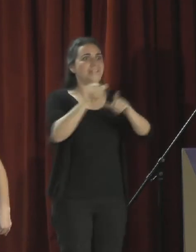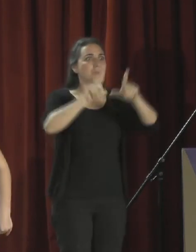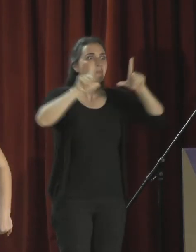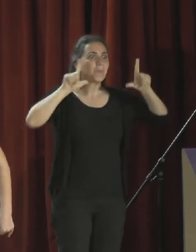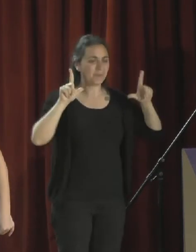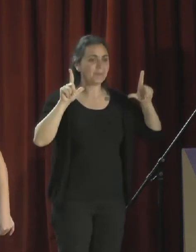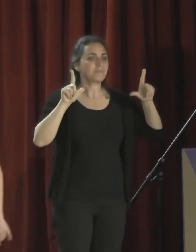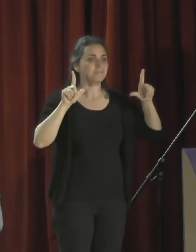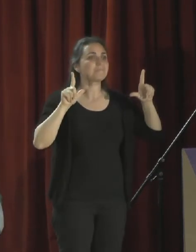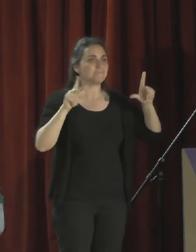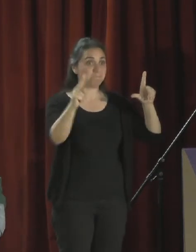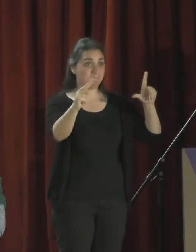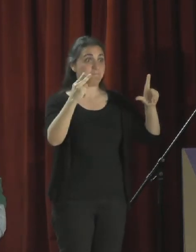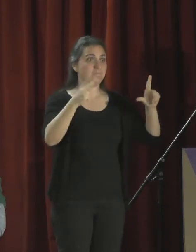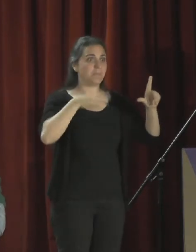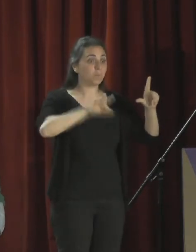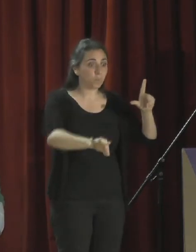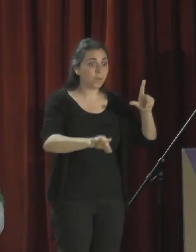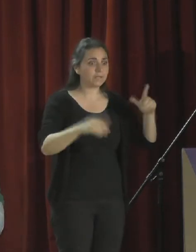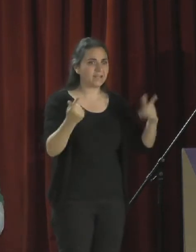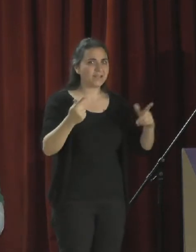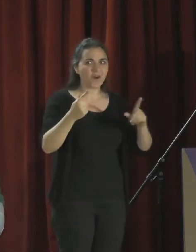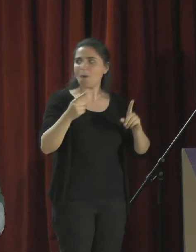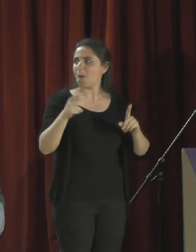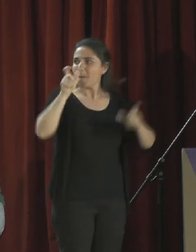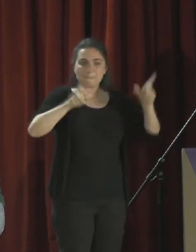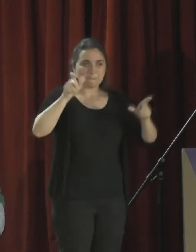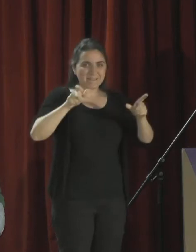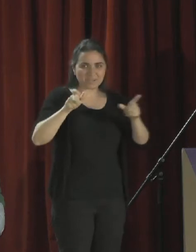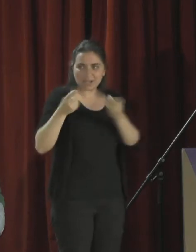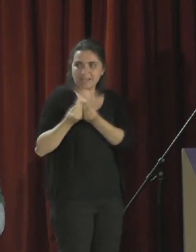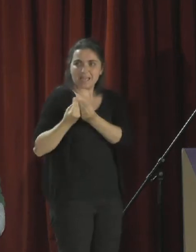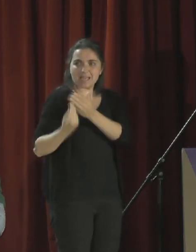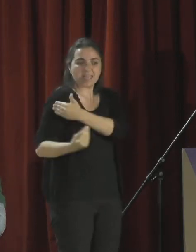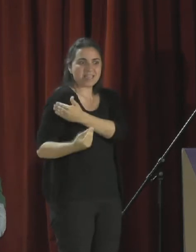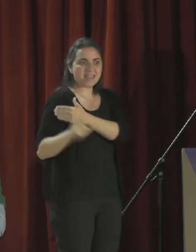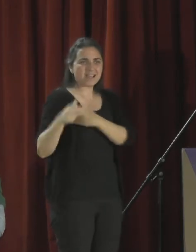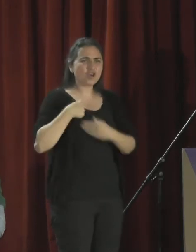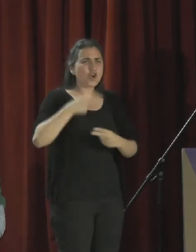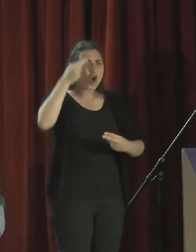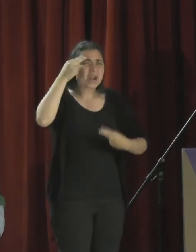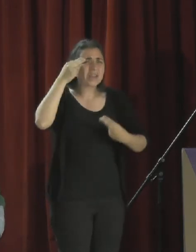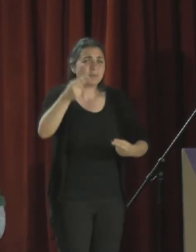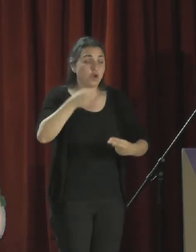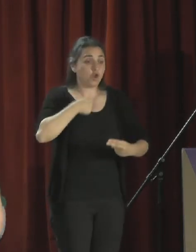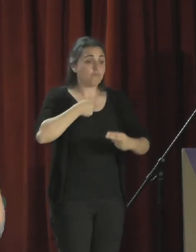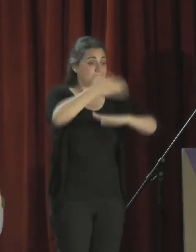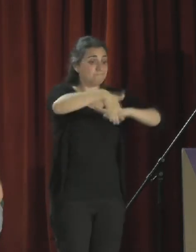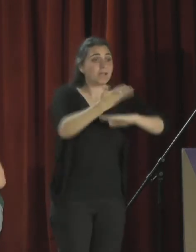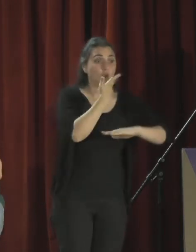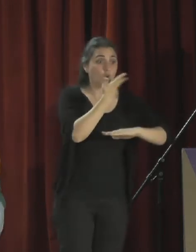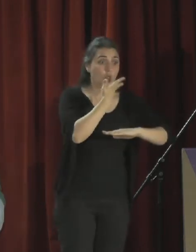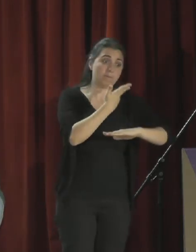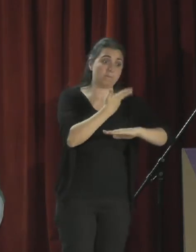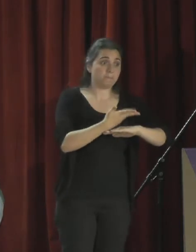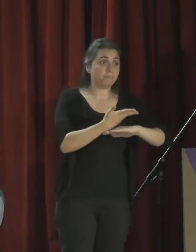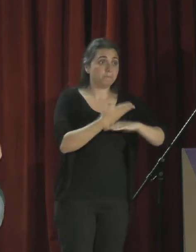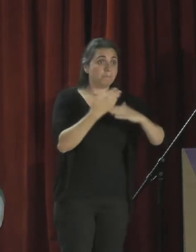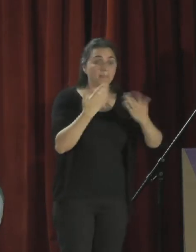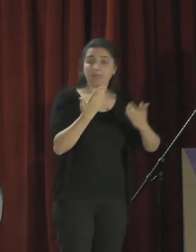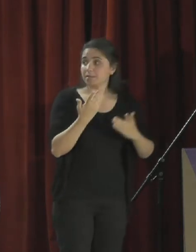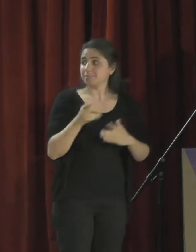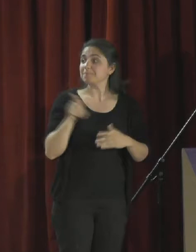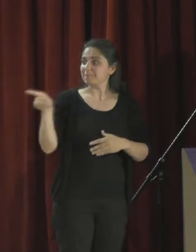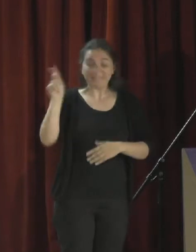visível, pero estou rodeada de persoas as que admiro e respecto moitísimo. A moitas delas as coñecín na rúa, esta tamén.